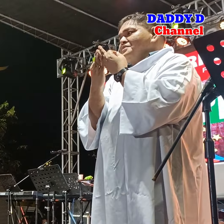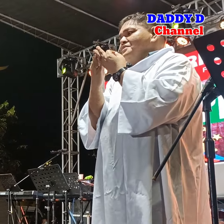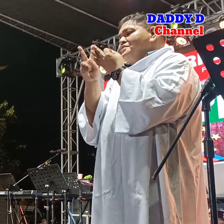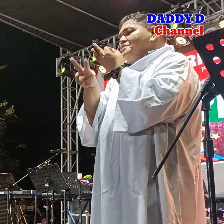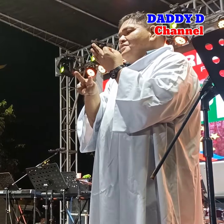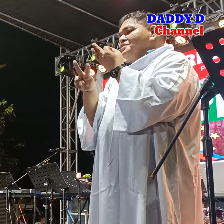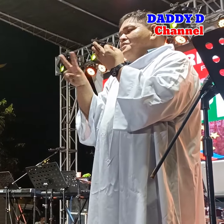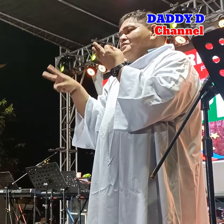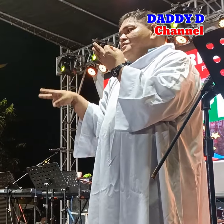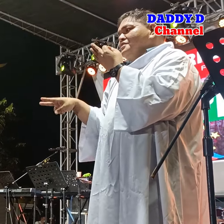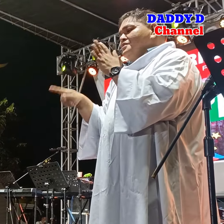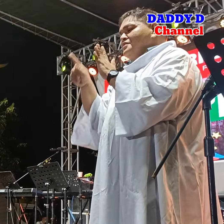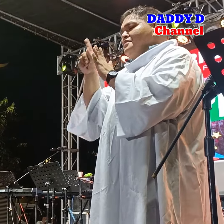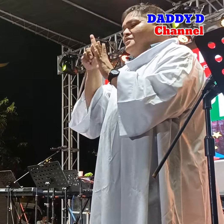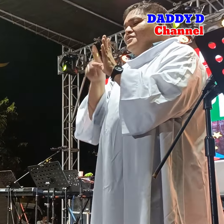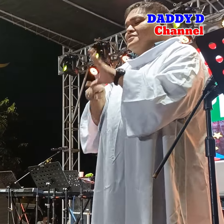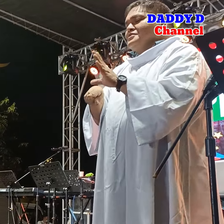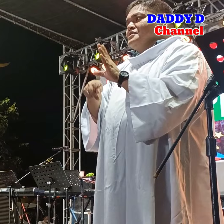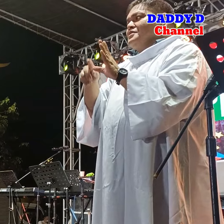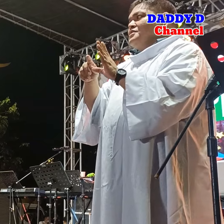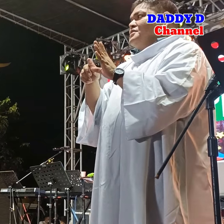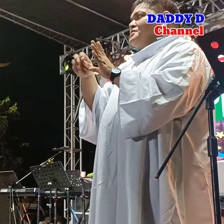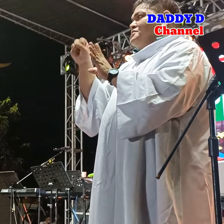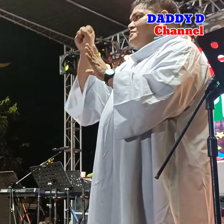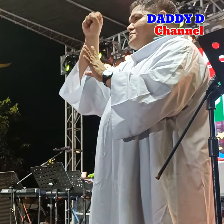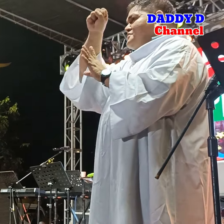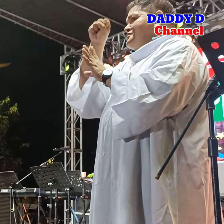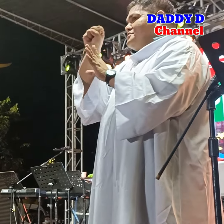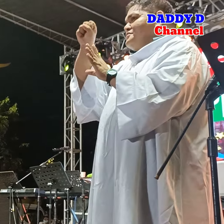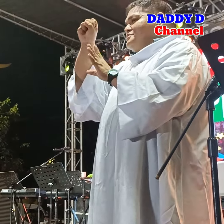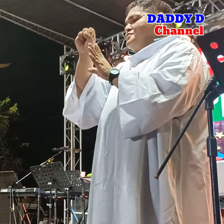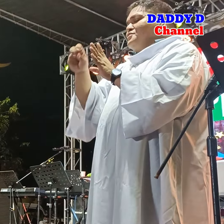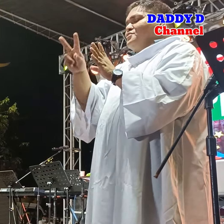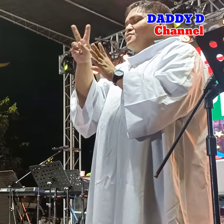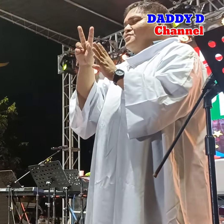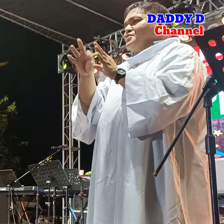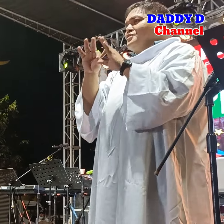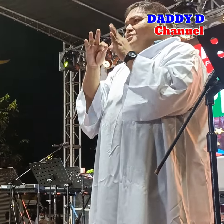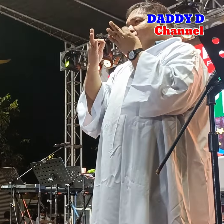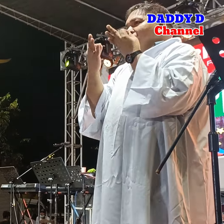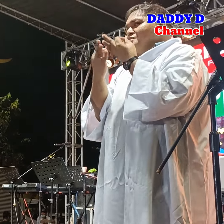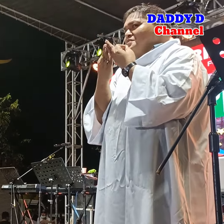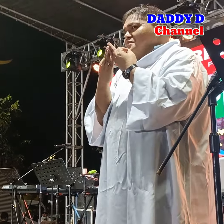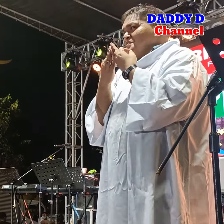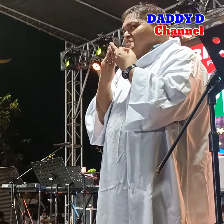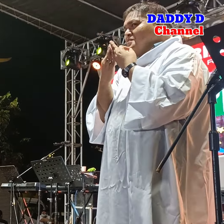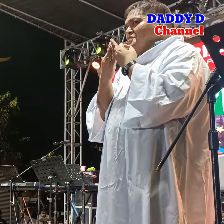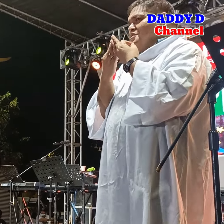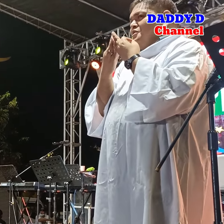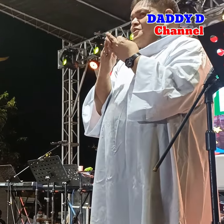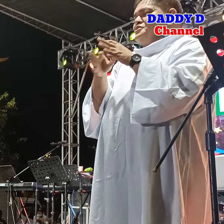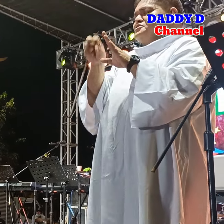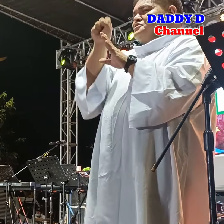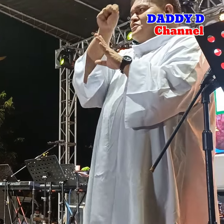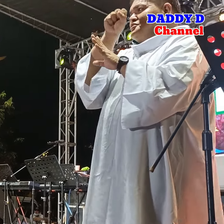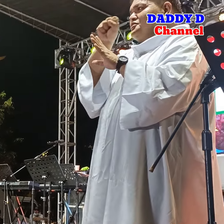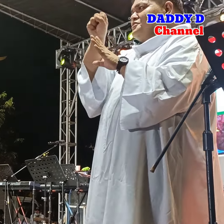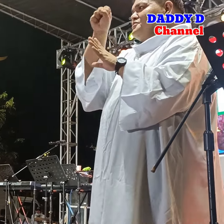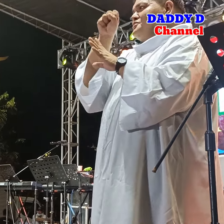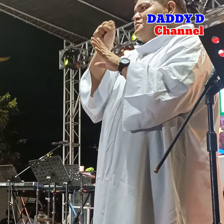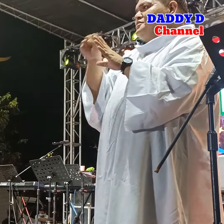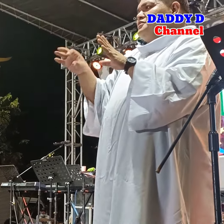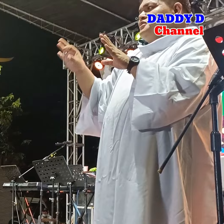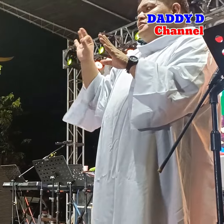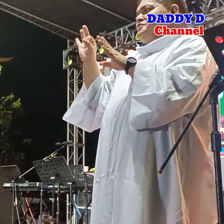yun yung last survey. Kung 26 million families, sabi ng survey,